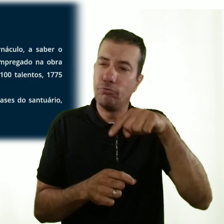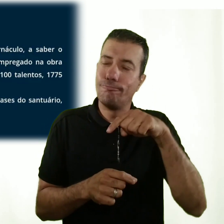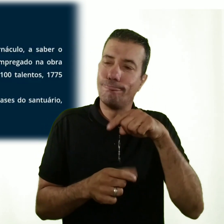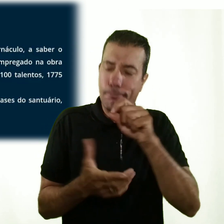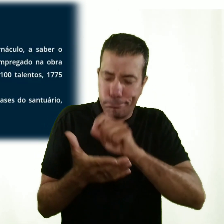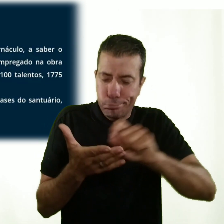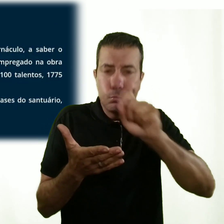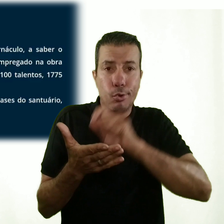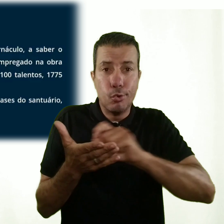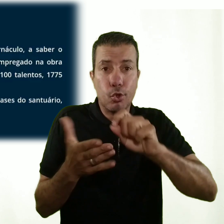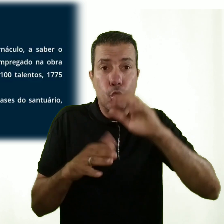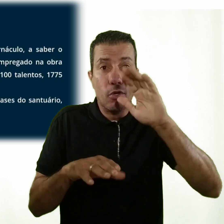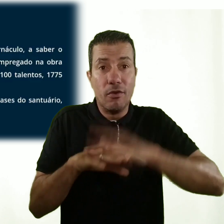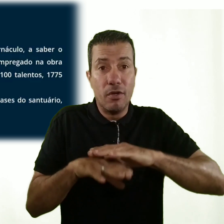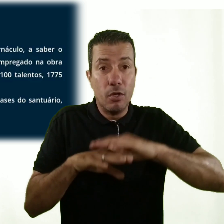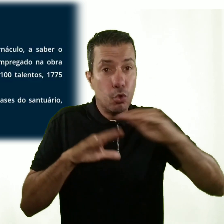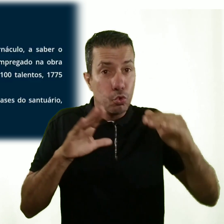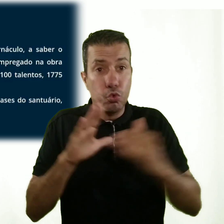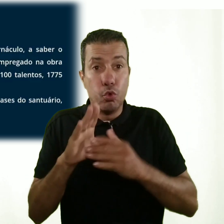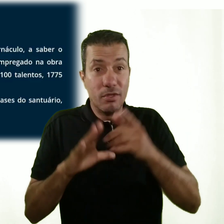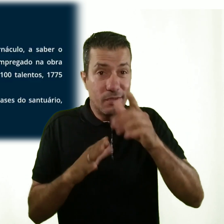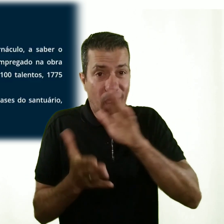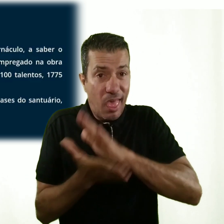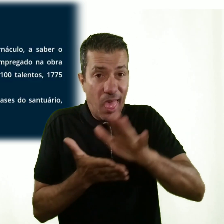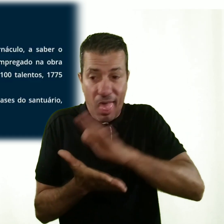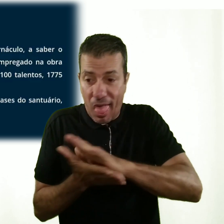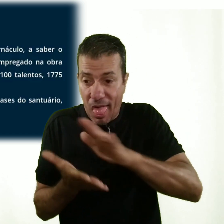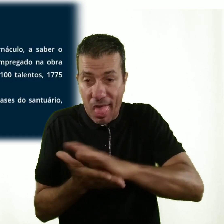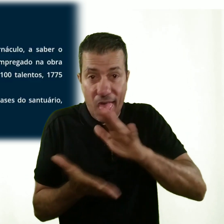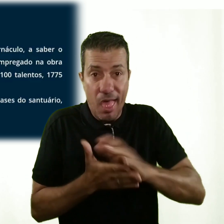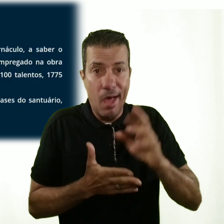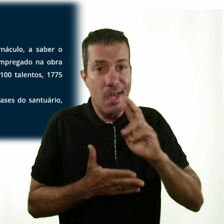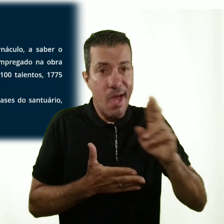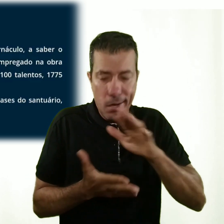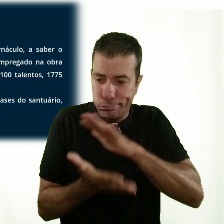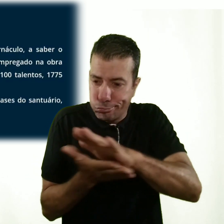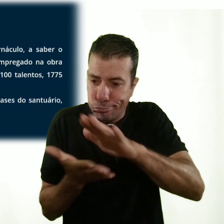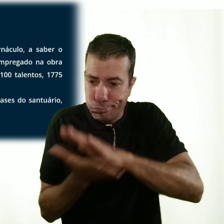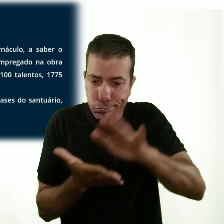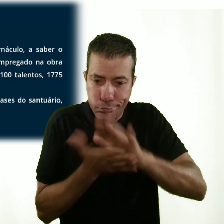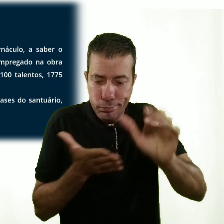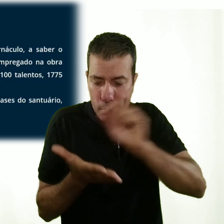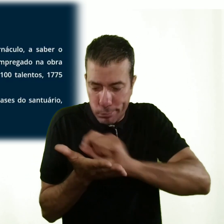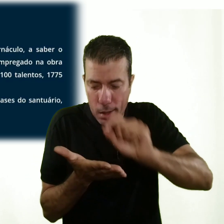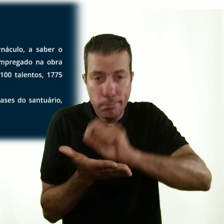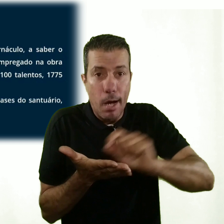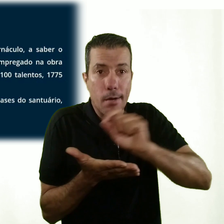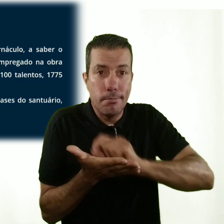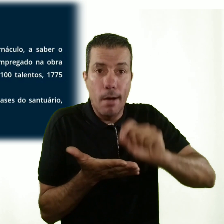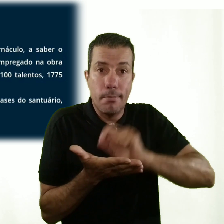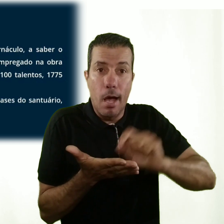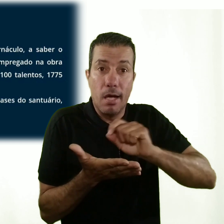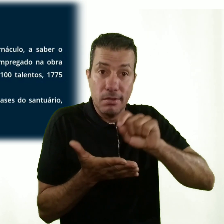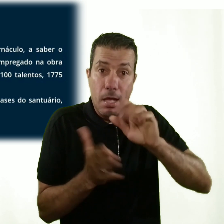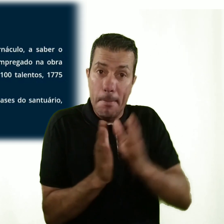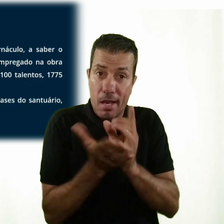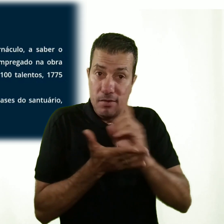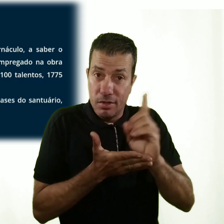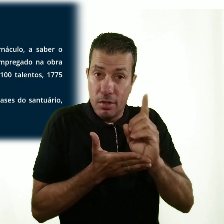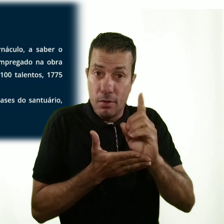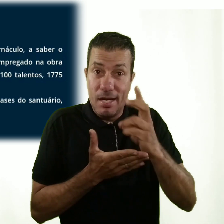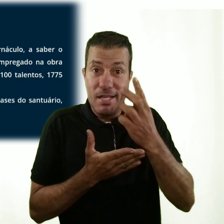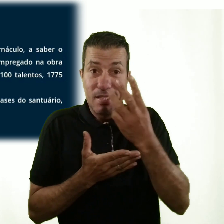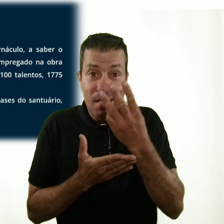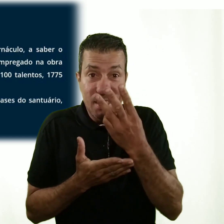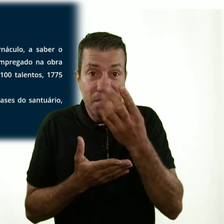tudo que você gasta. Cada real que você gasta, você toma nota. Isso está na Bíblia há 3.500